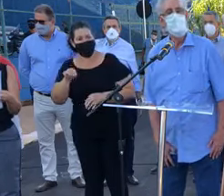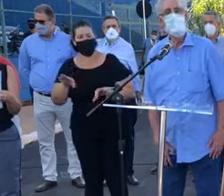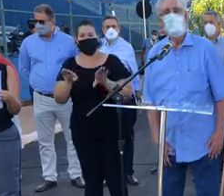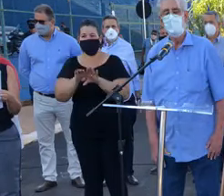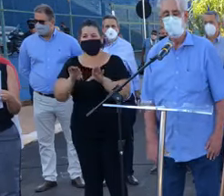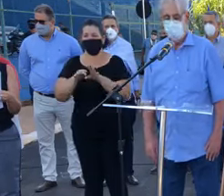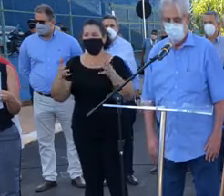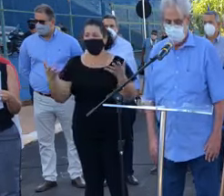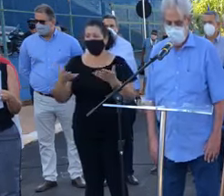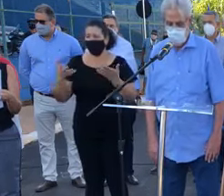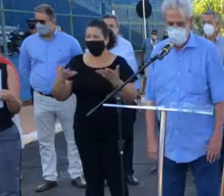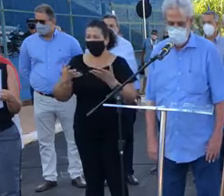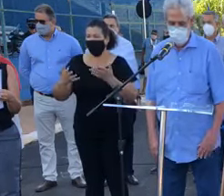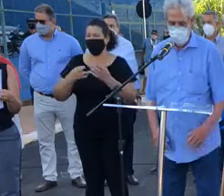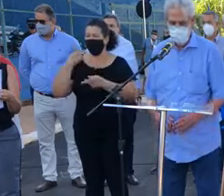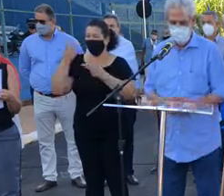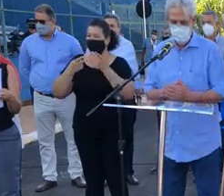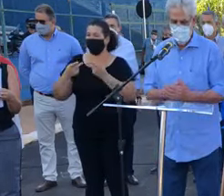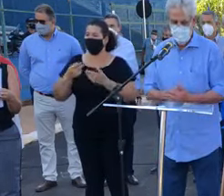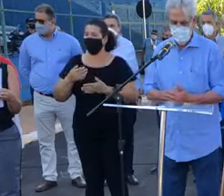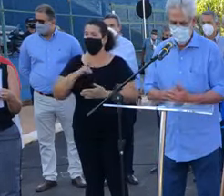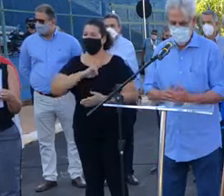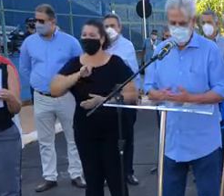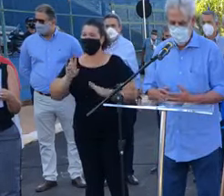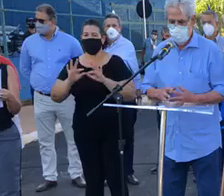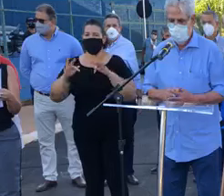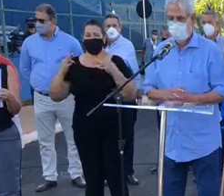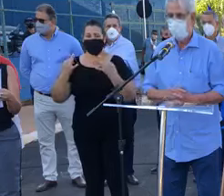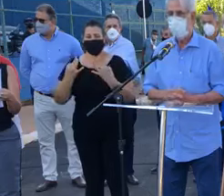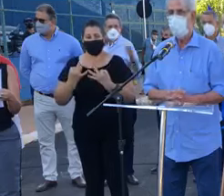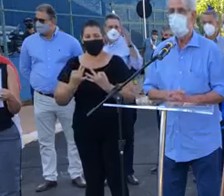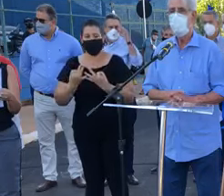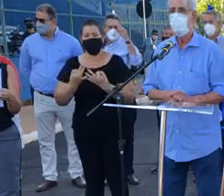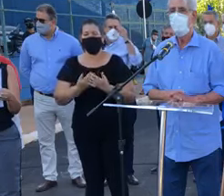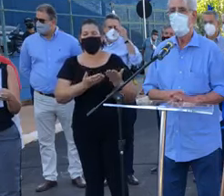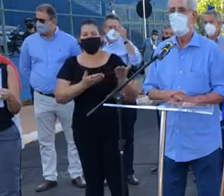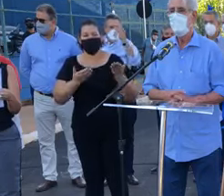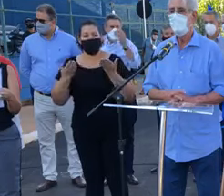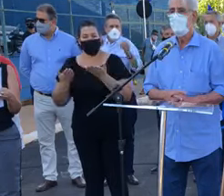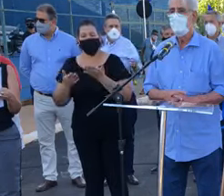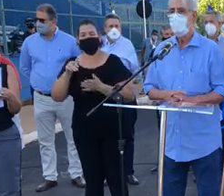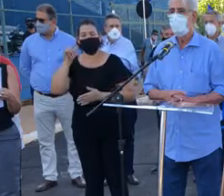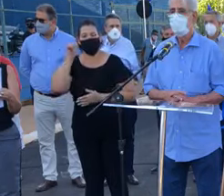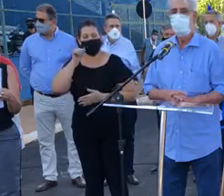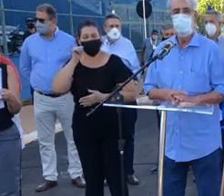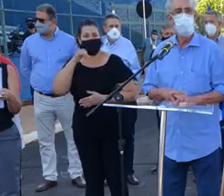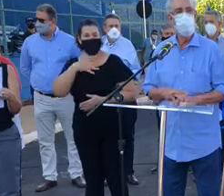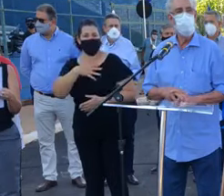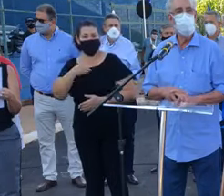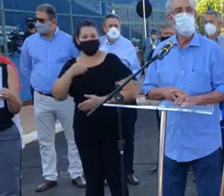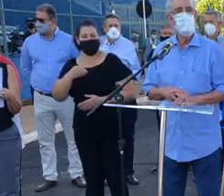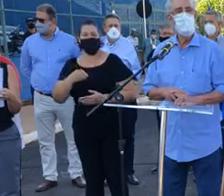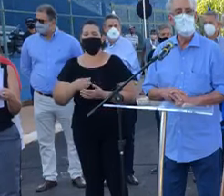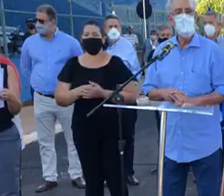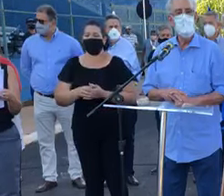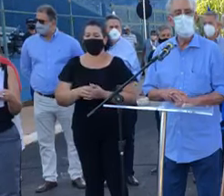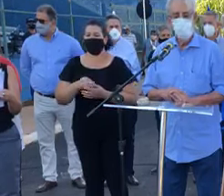Neste momento, para falar em nome da família do senhor Elvésio, convidamos a sua filha, a